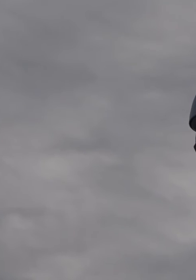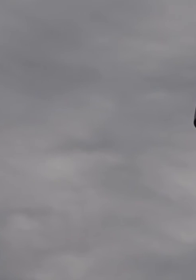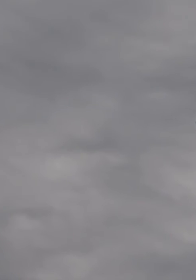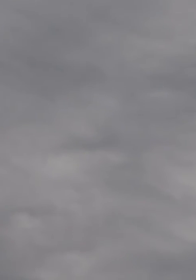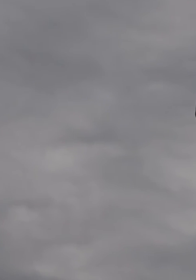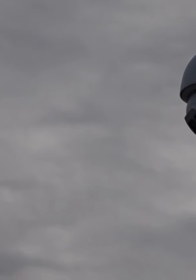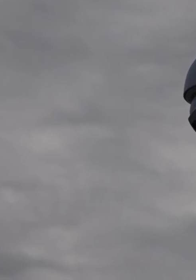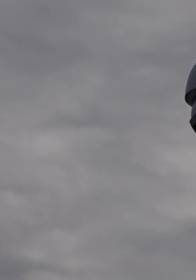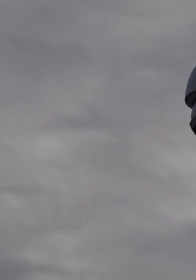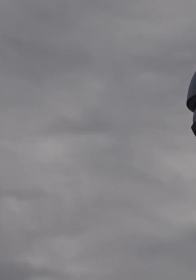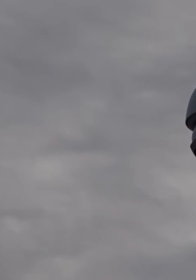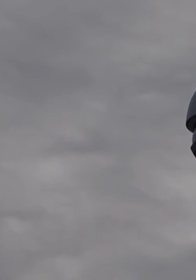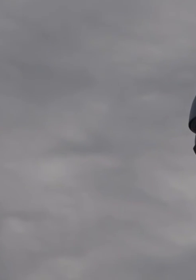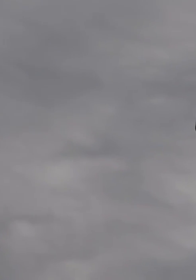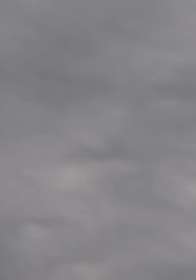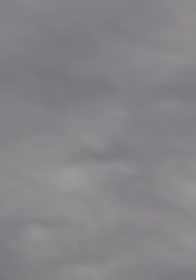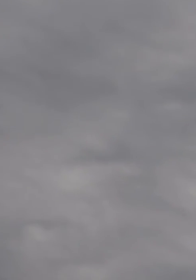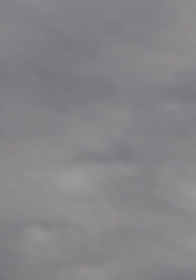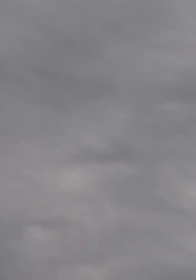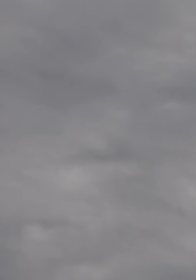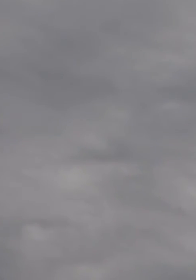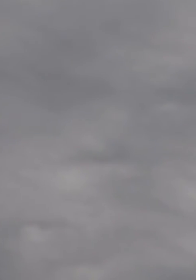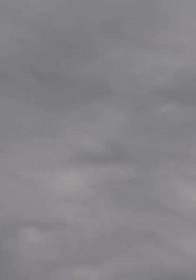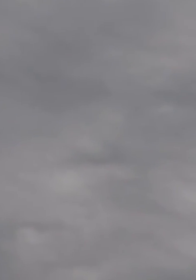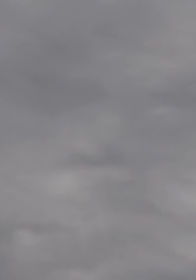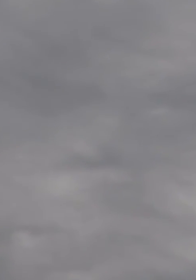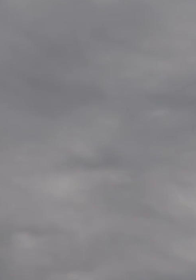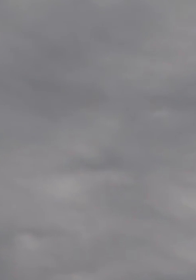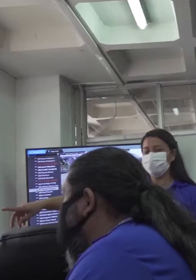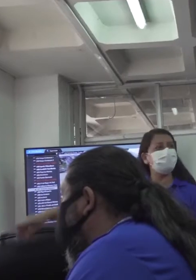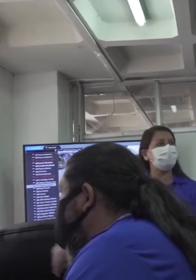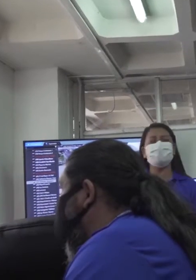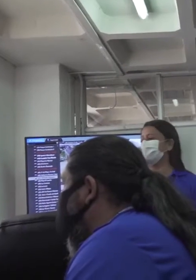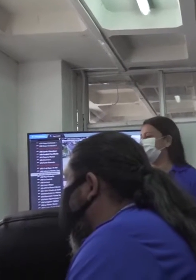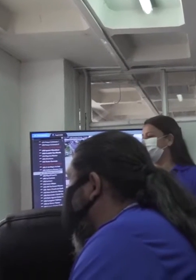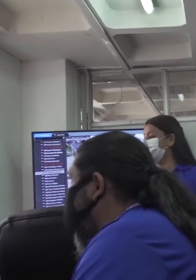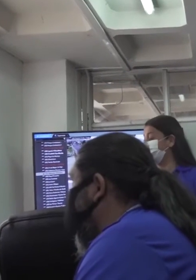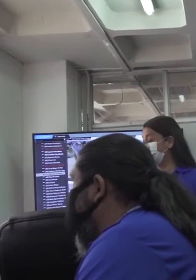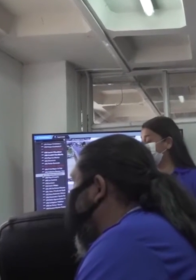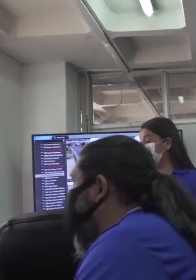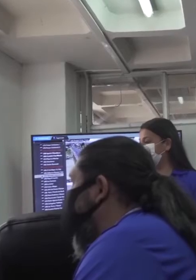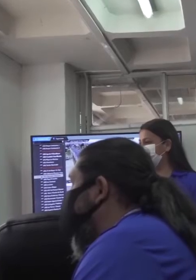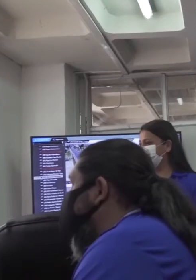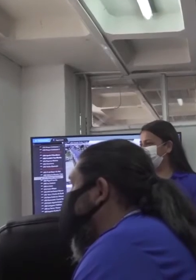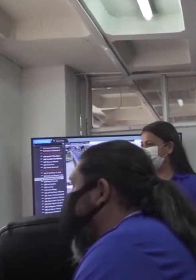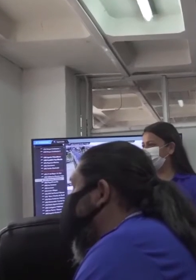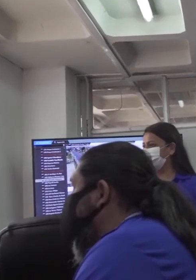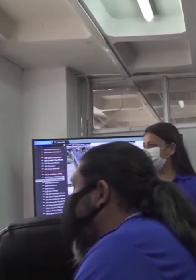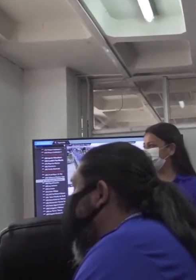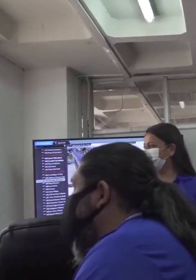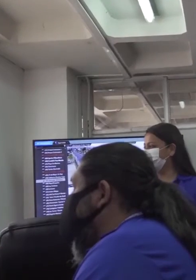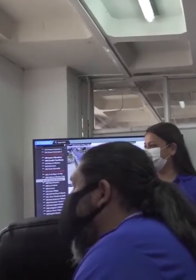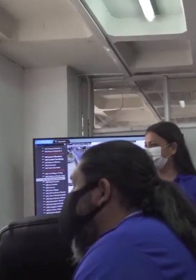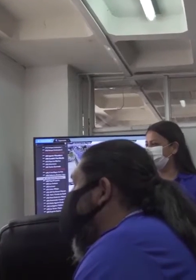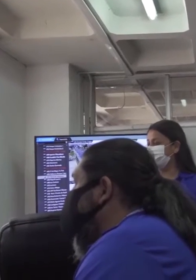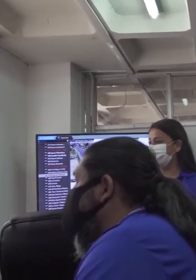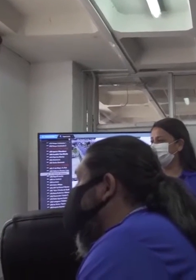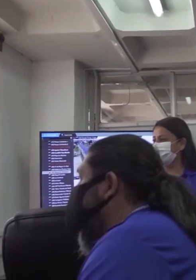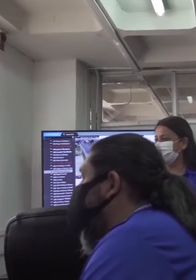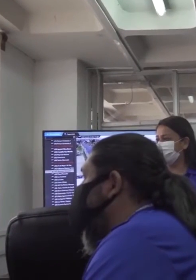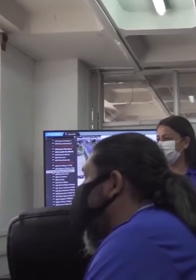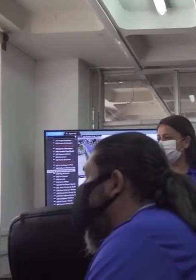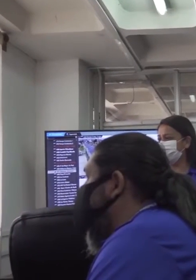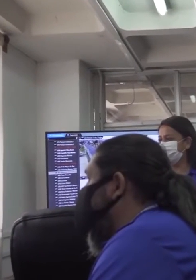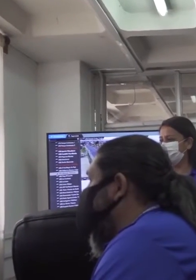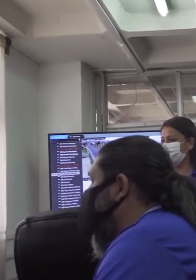durante las 24 horas del día serán monitoreadas por los operadores de la DIPRESE, quienes, en caso de observar un hecho